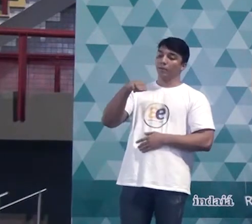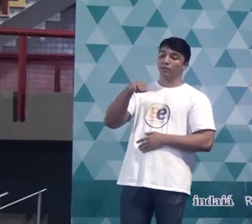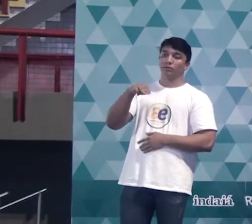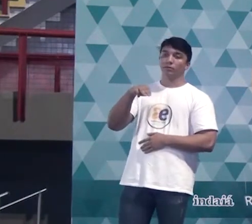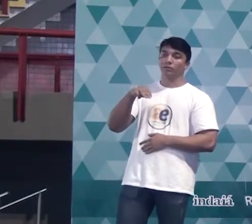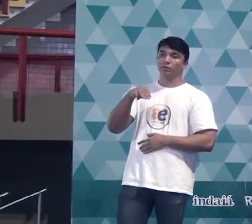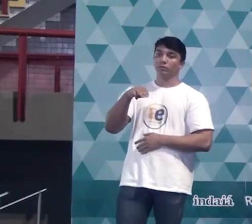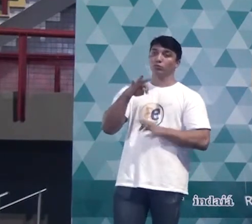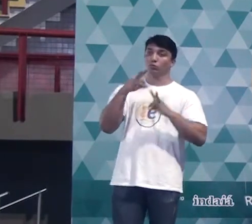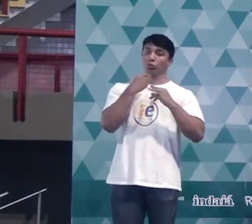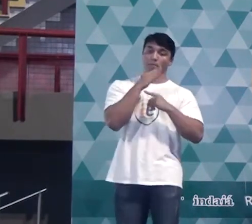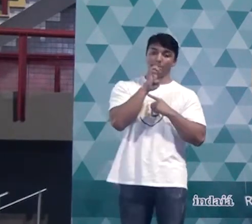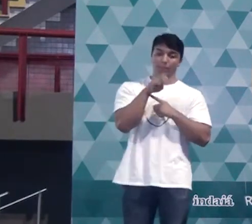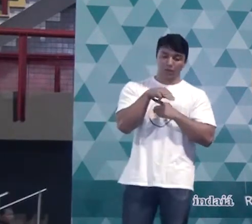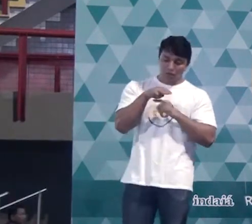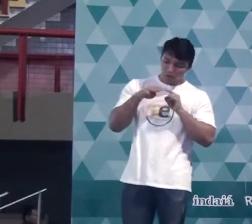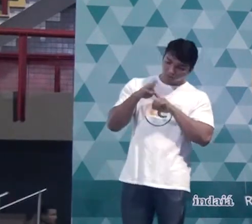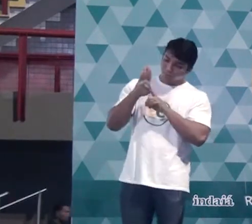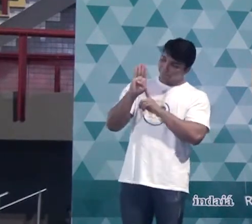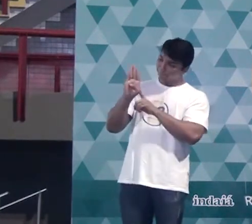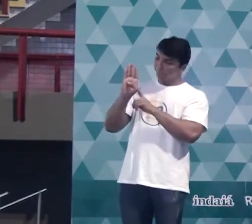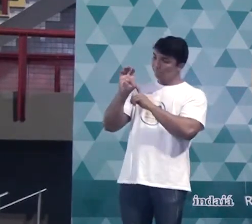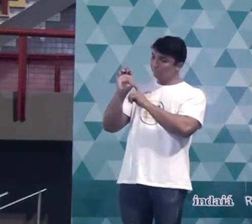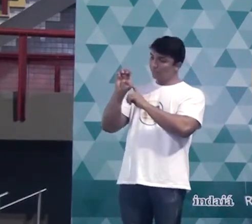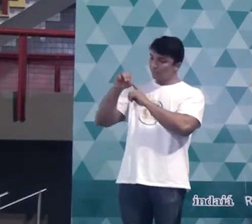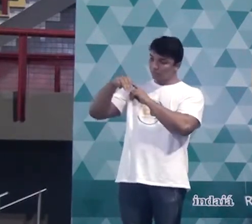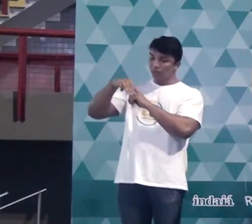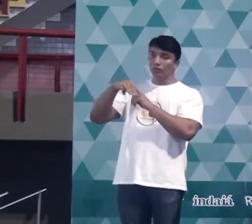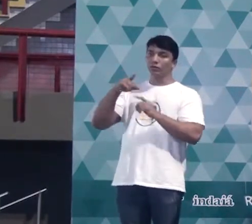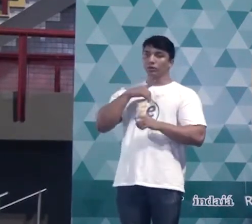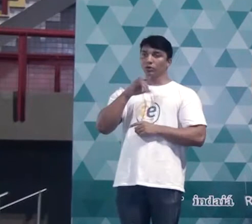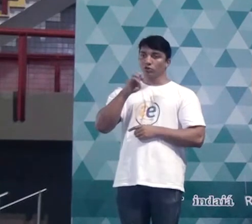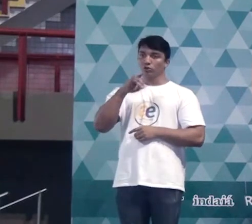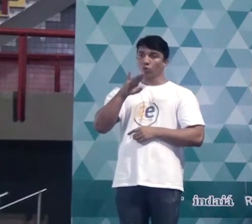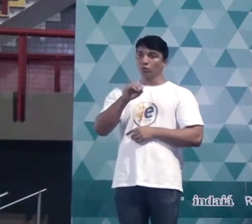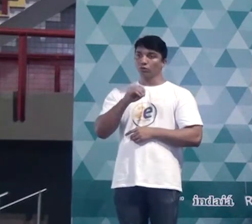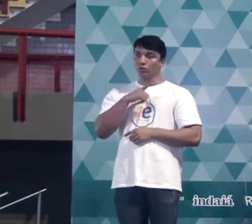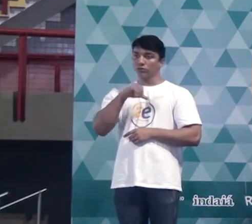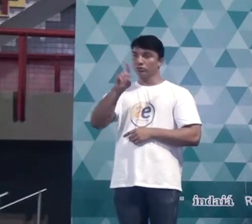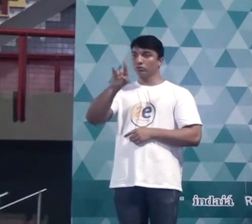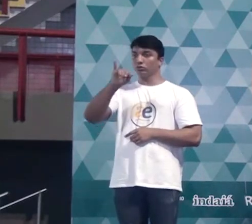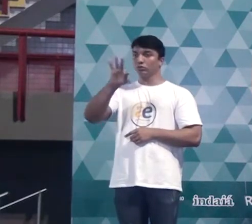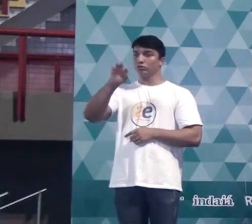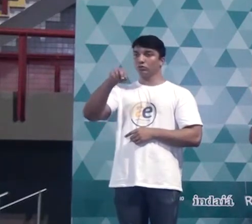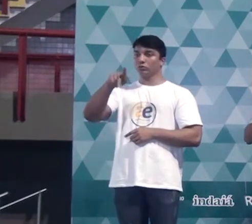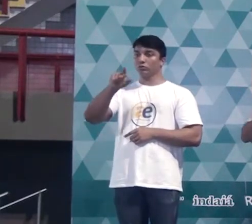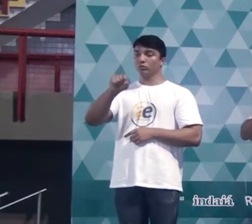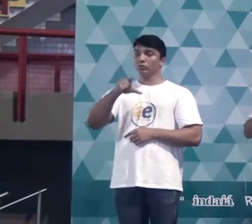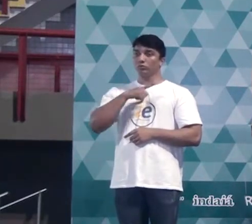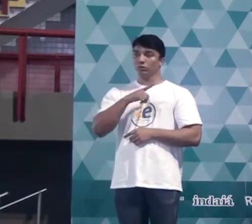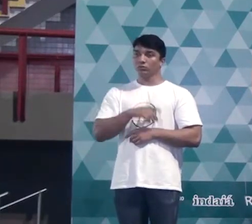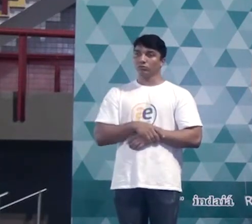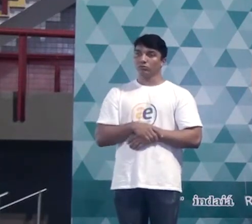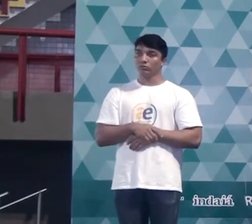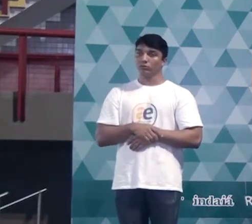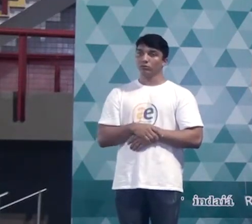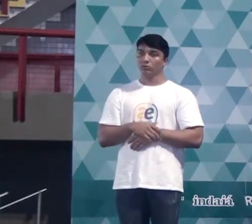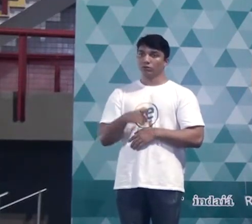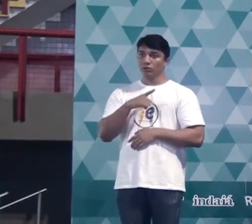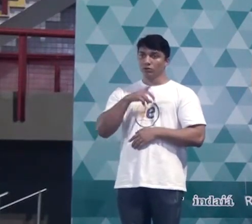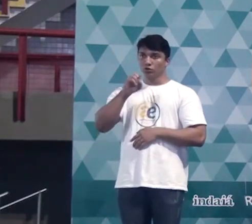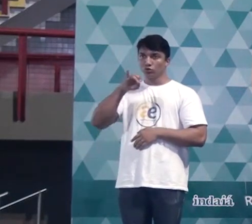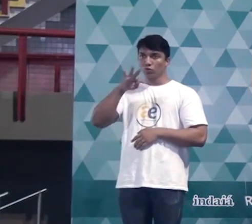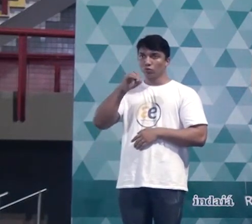Tudo bem. Na palavra bem, tem ditongo? Em bem, tem